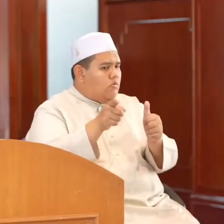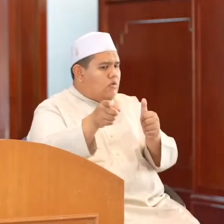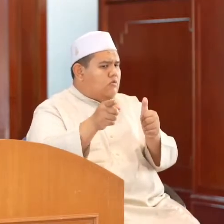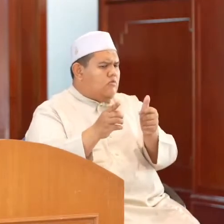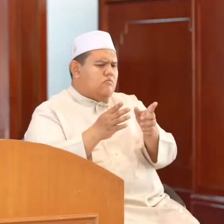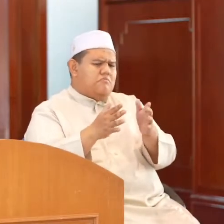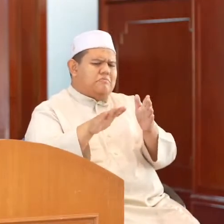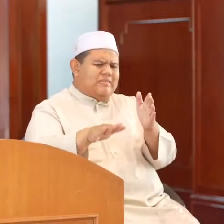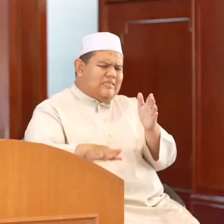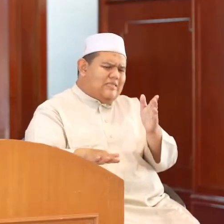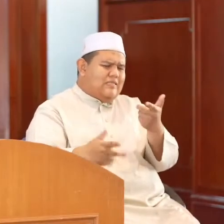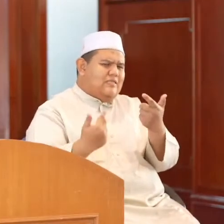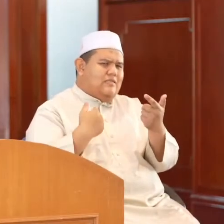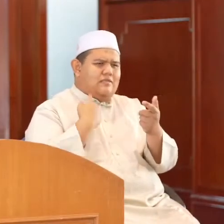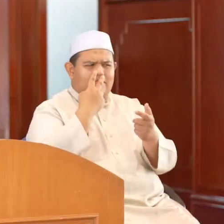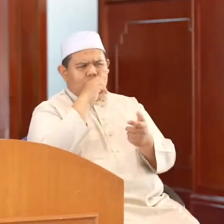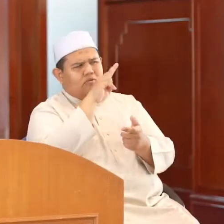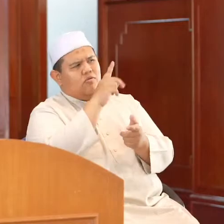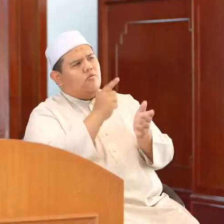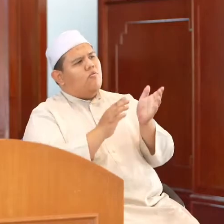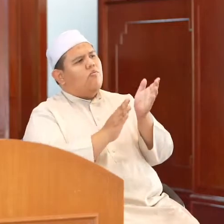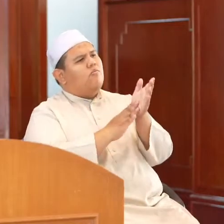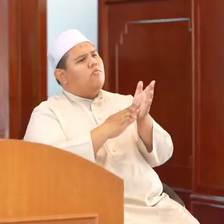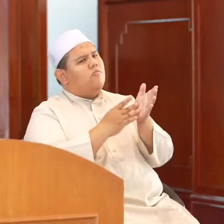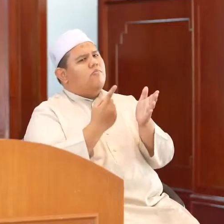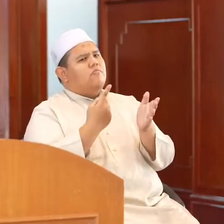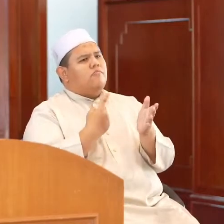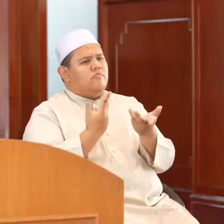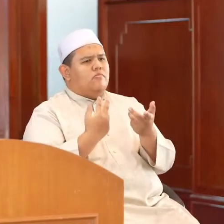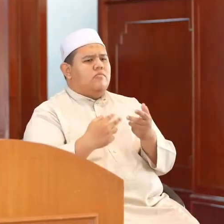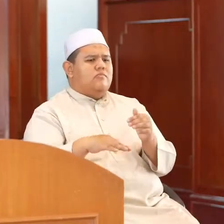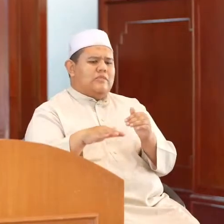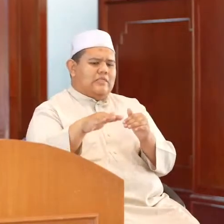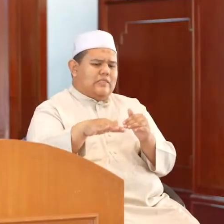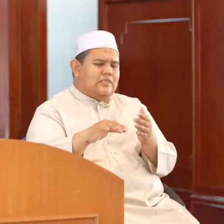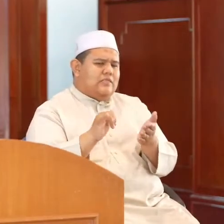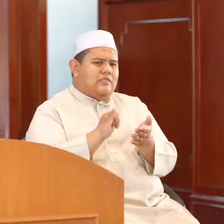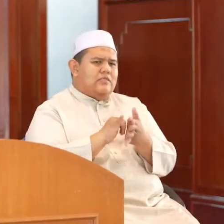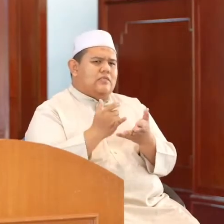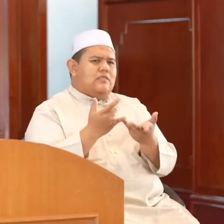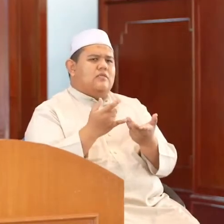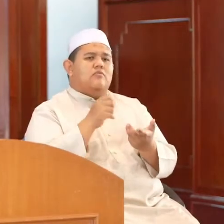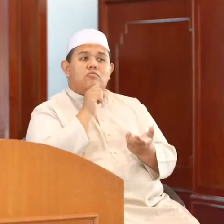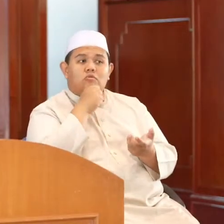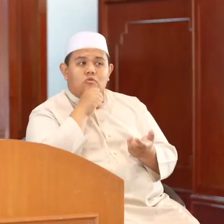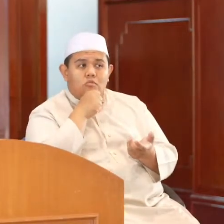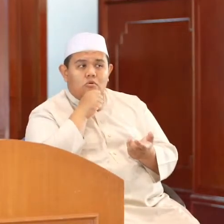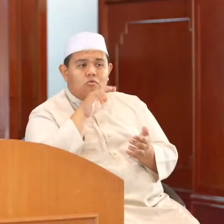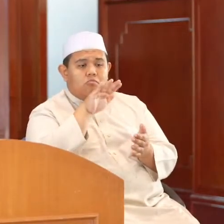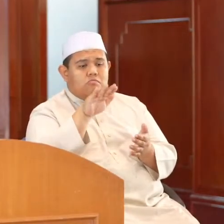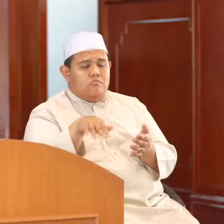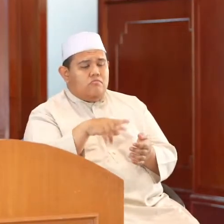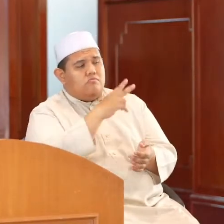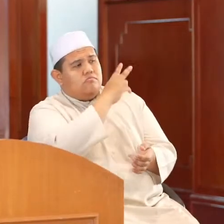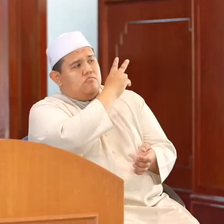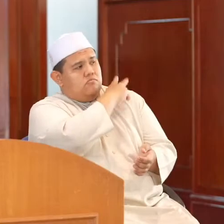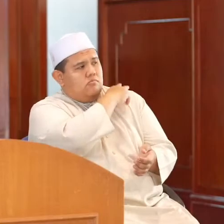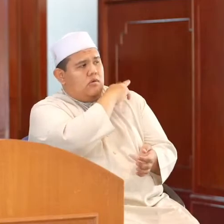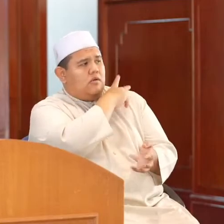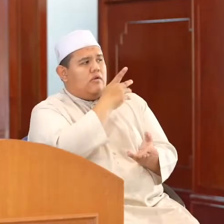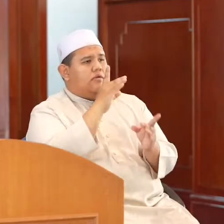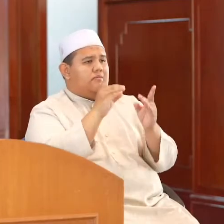lebih kecil daripada kita. Kecil dari segi umur, kecil dari segi pangkat, kecil dari segi